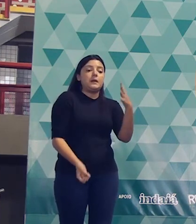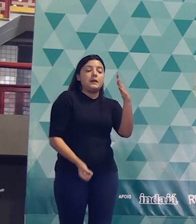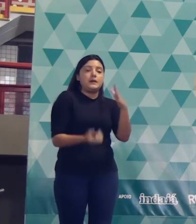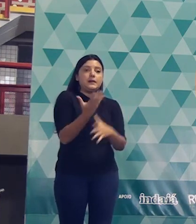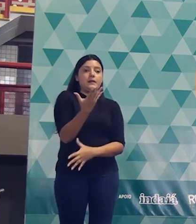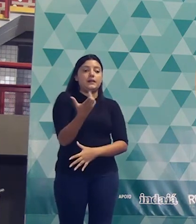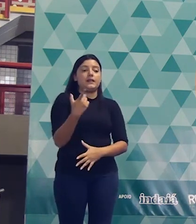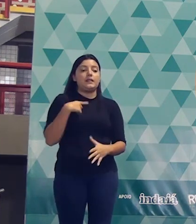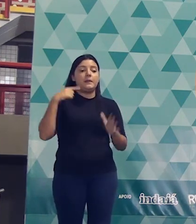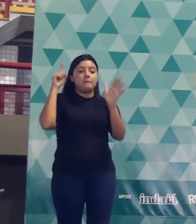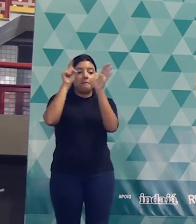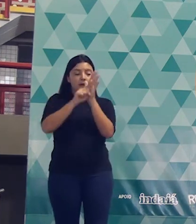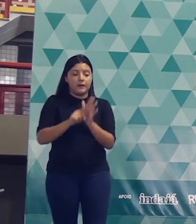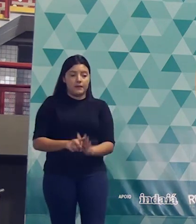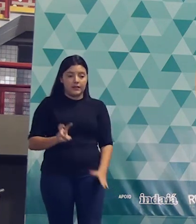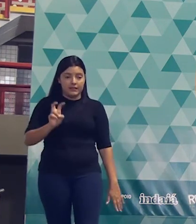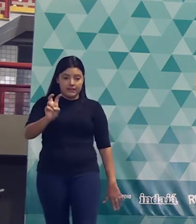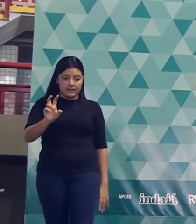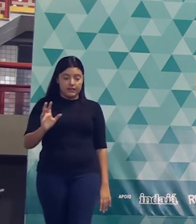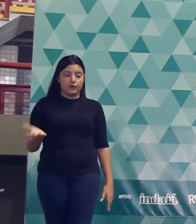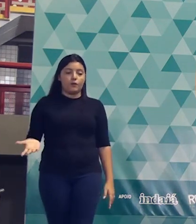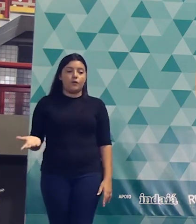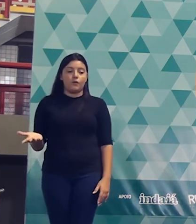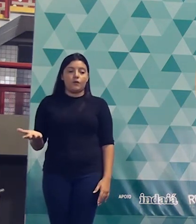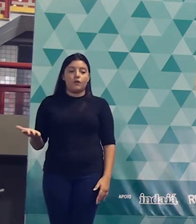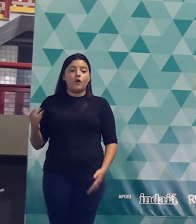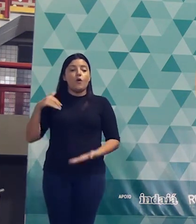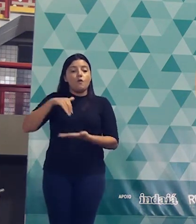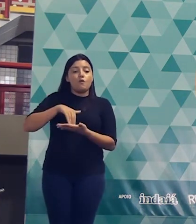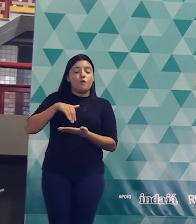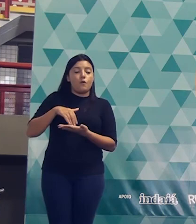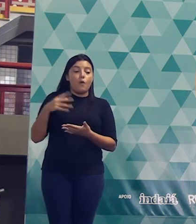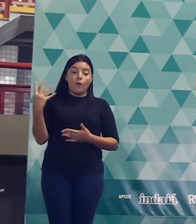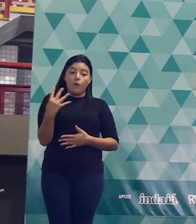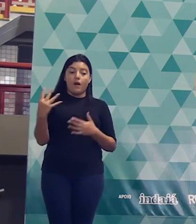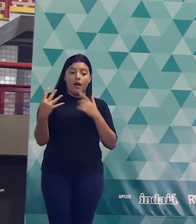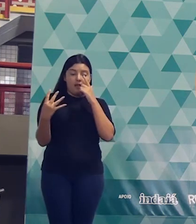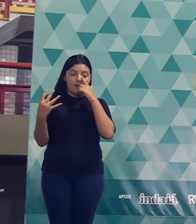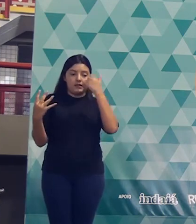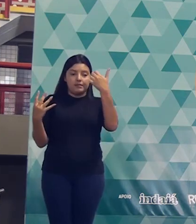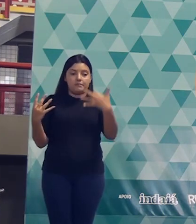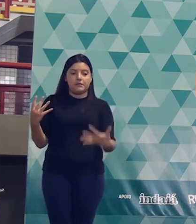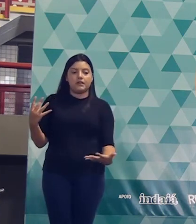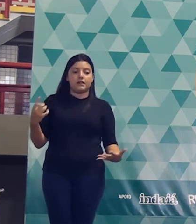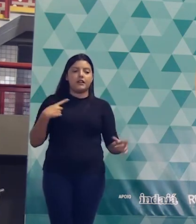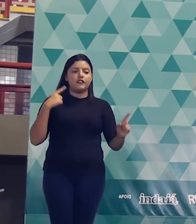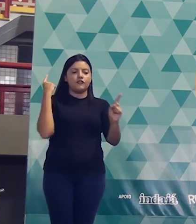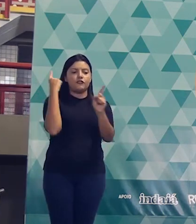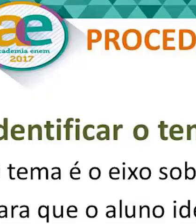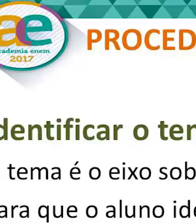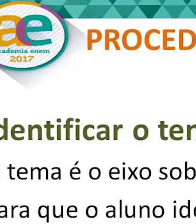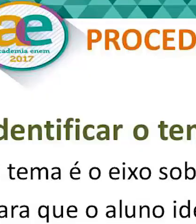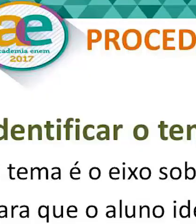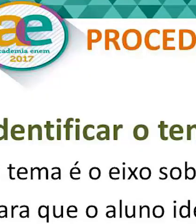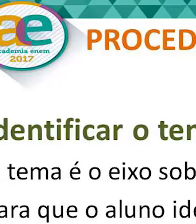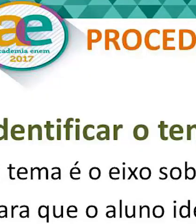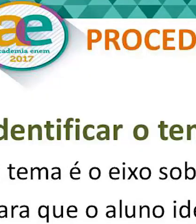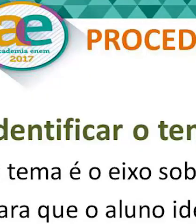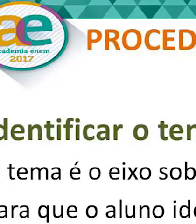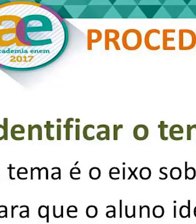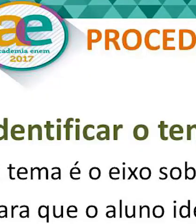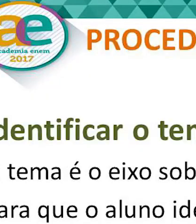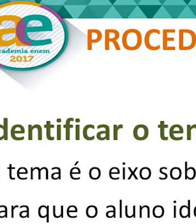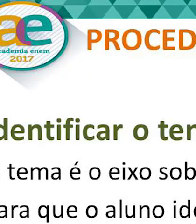finalizando, são 5 questões. E aí, o nosso quarto ponto aqui, tá? Diz assim, ó. Identificar o tema de